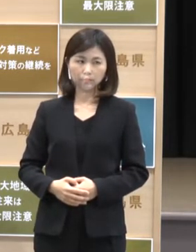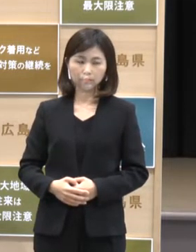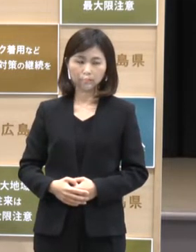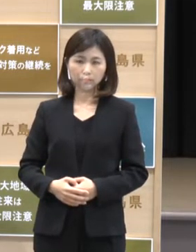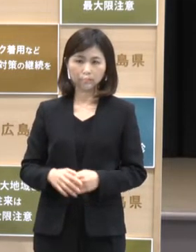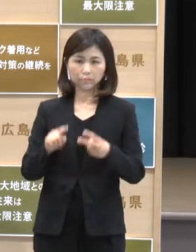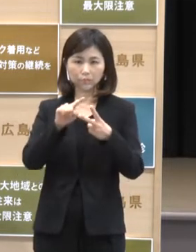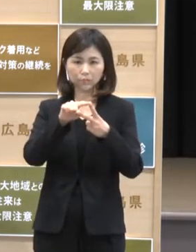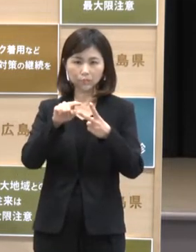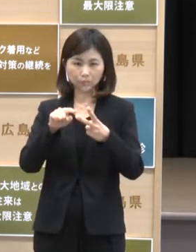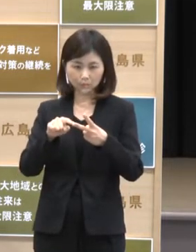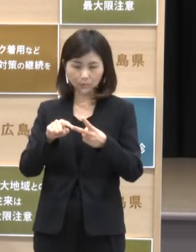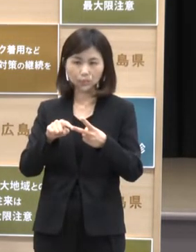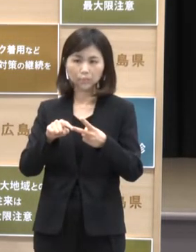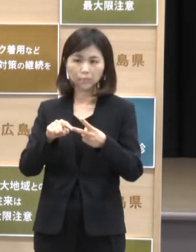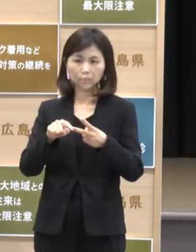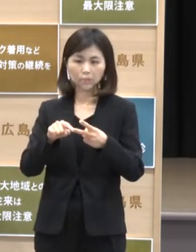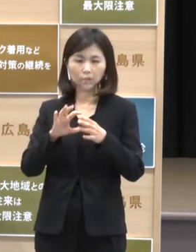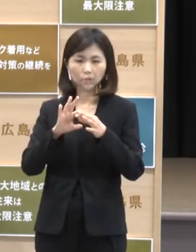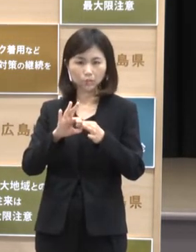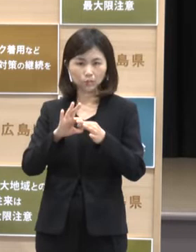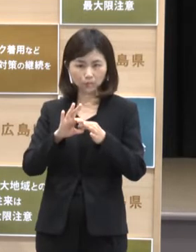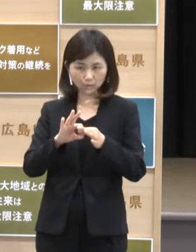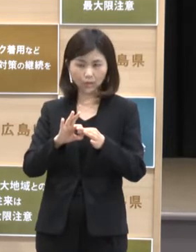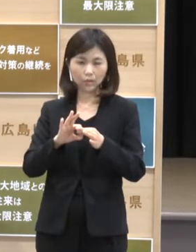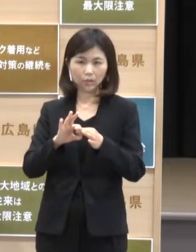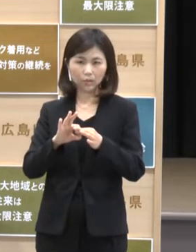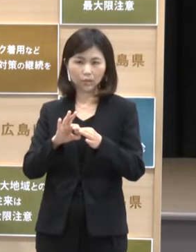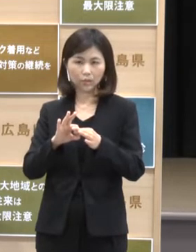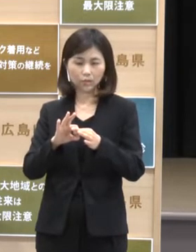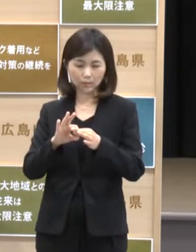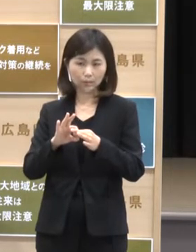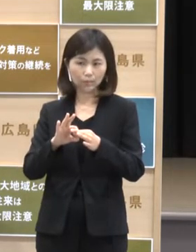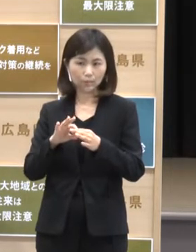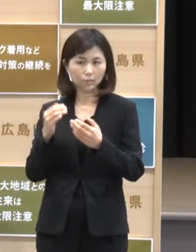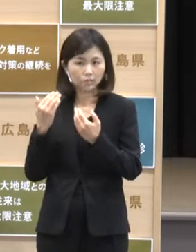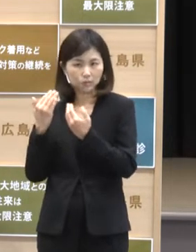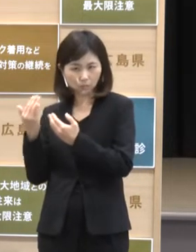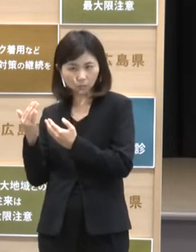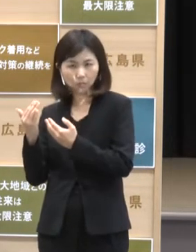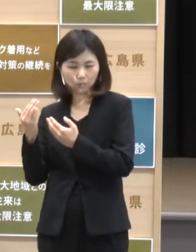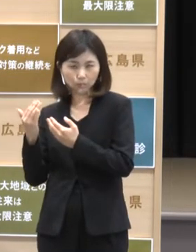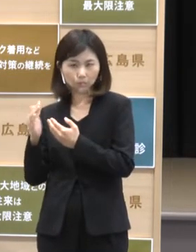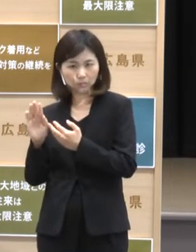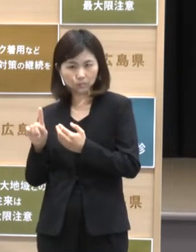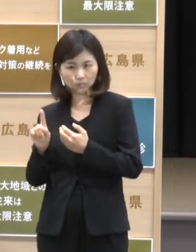この2件について質問がある者をお願いいたします。